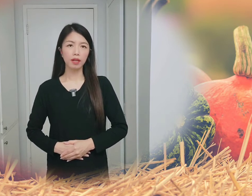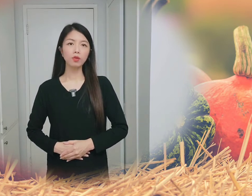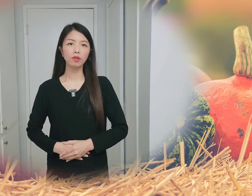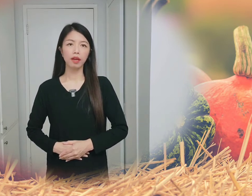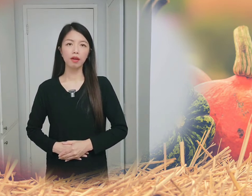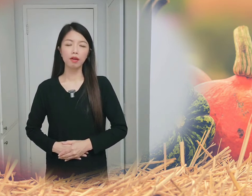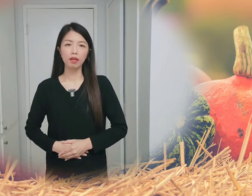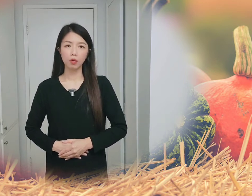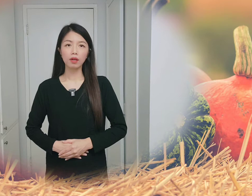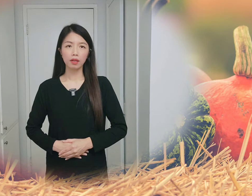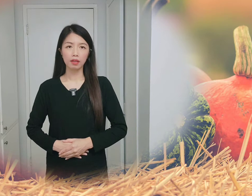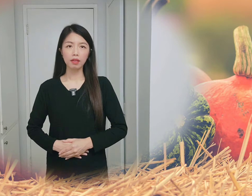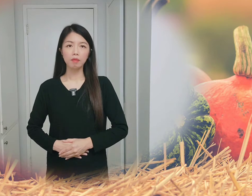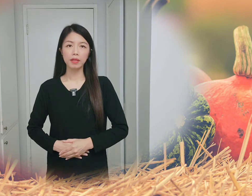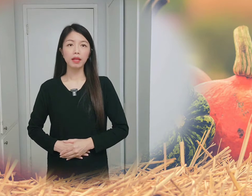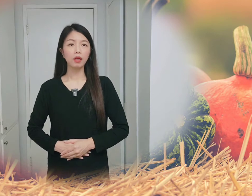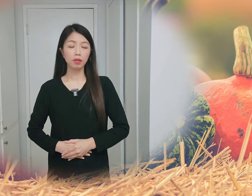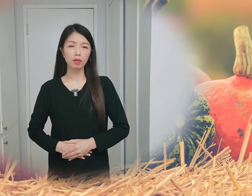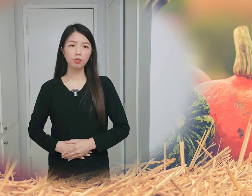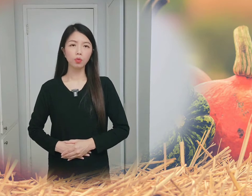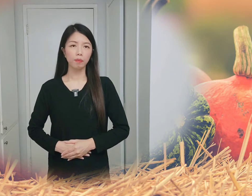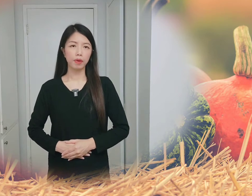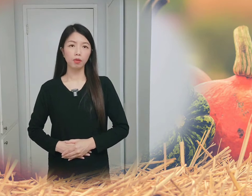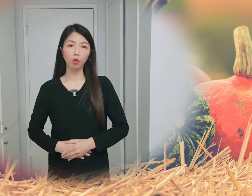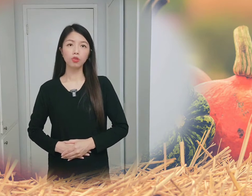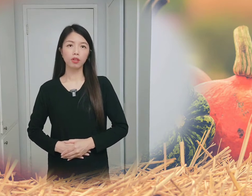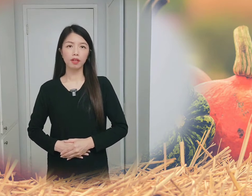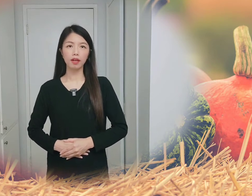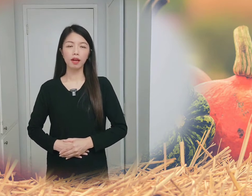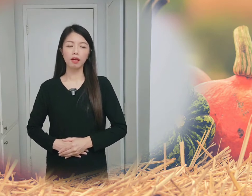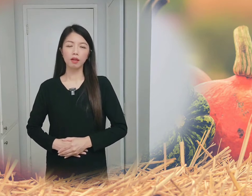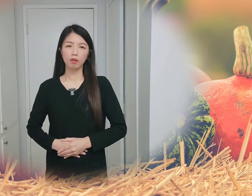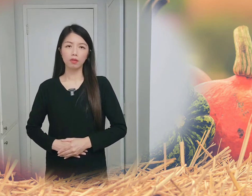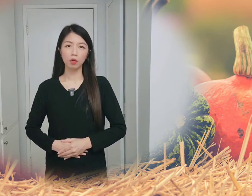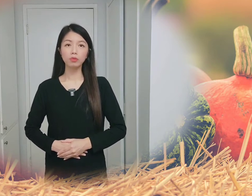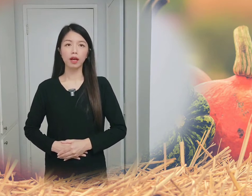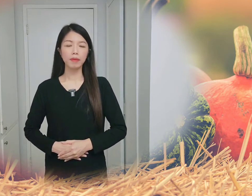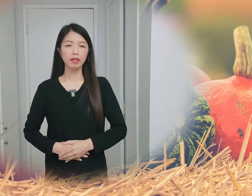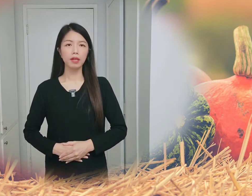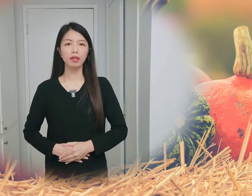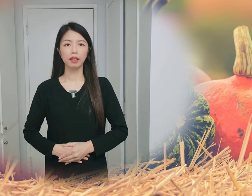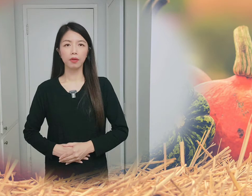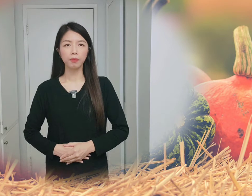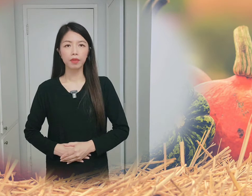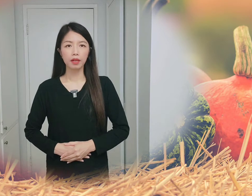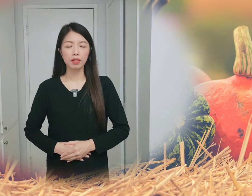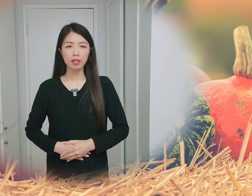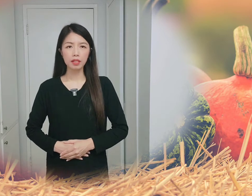수어만 제가 해줬는데요. 정확하게는 믿다라고 하는 뜻의 수어도 앞에 넣어주셔야 되니까 전부 다 말씀을